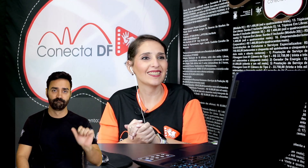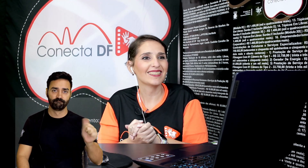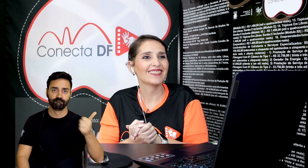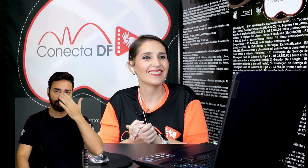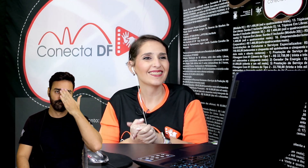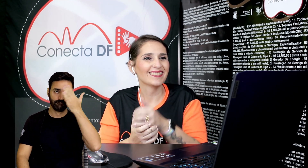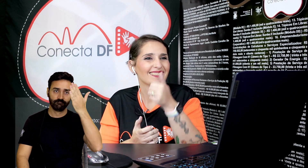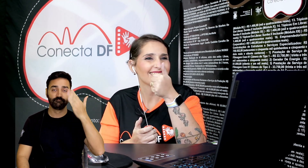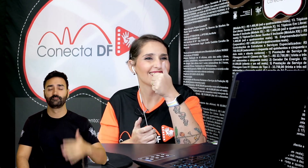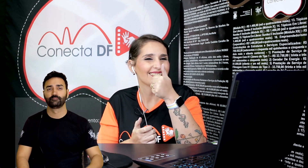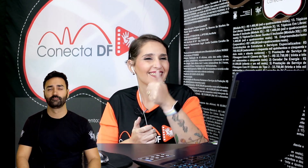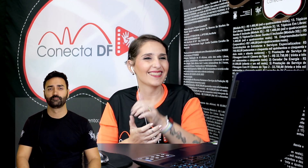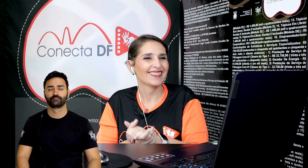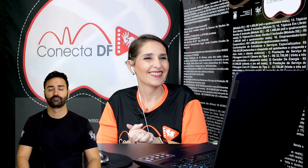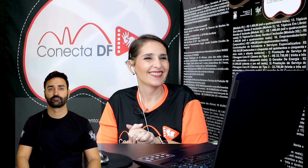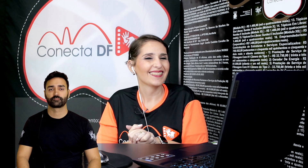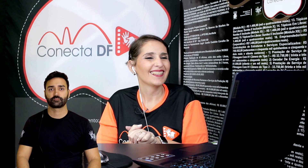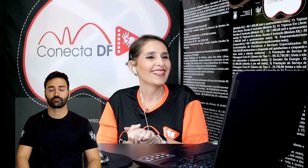Obrigada.